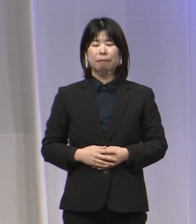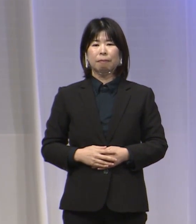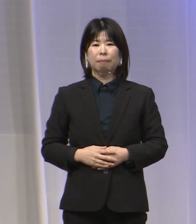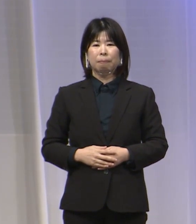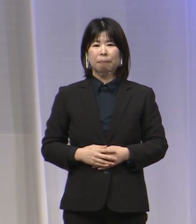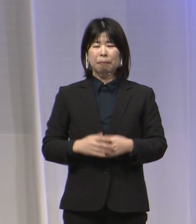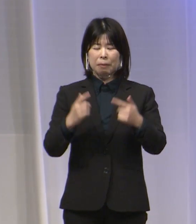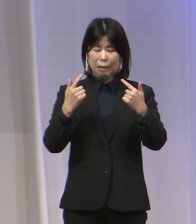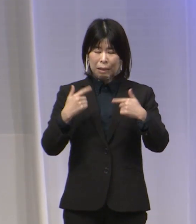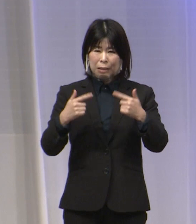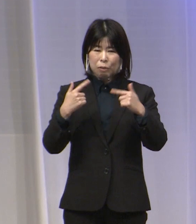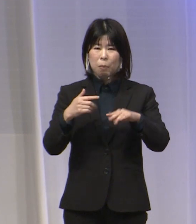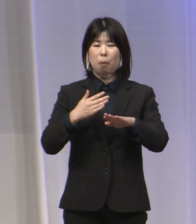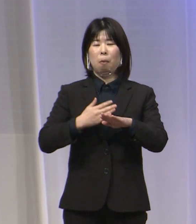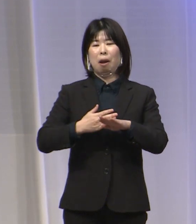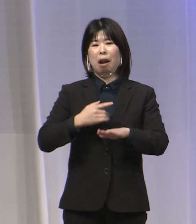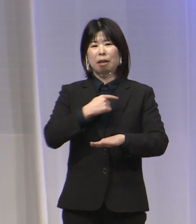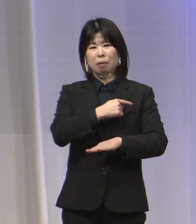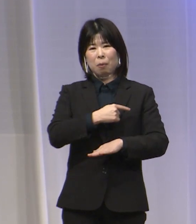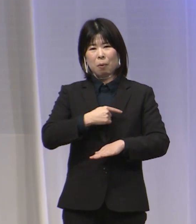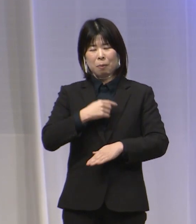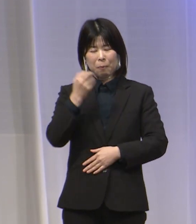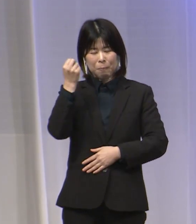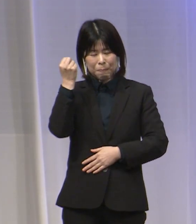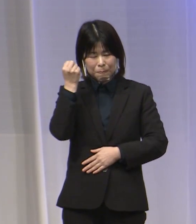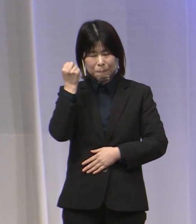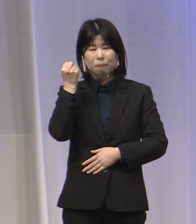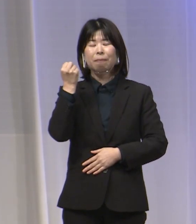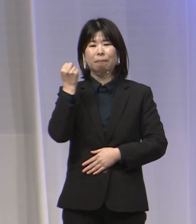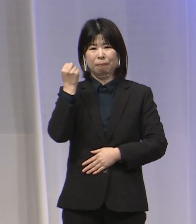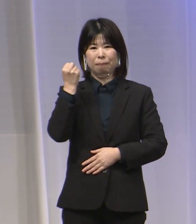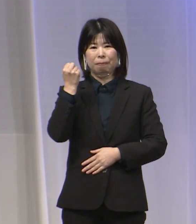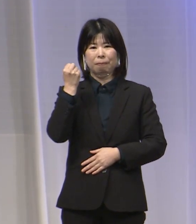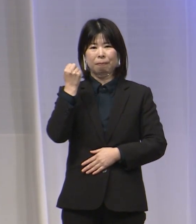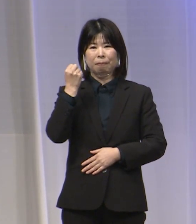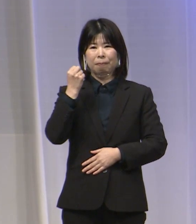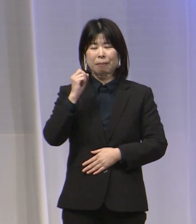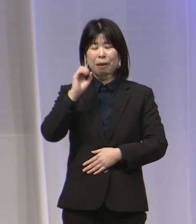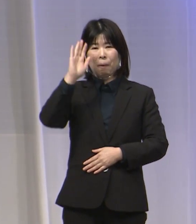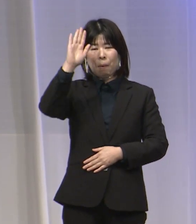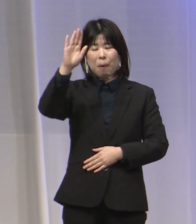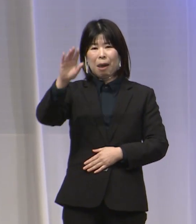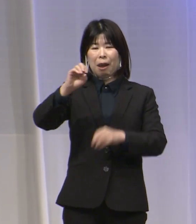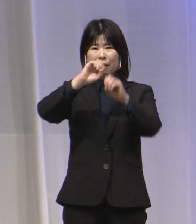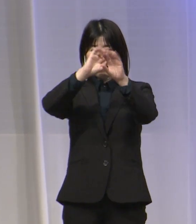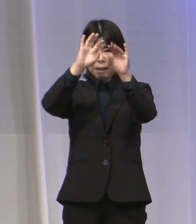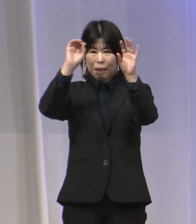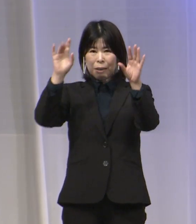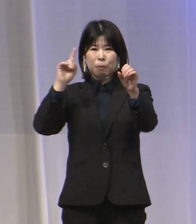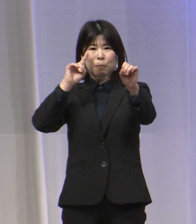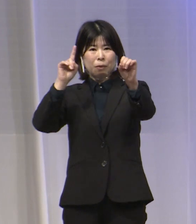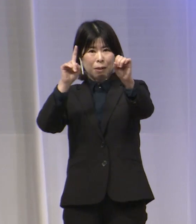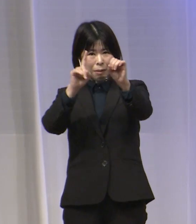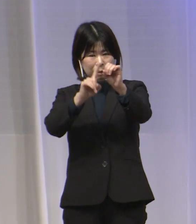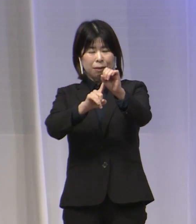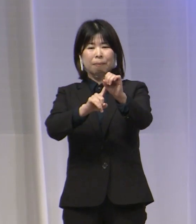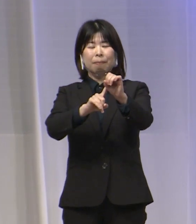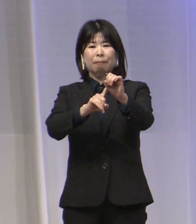どんな時でも感謝の気持ちを忘れず光り輝く未来に向かって